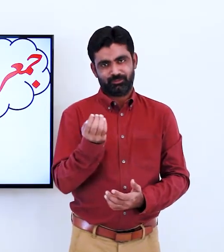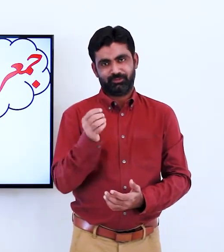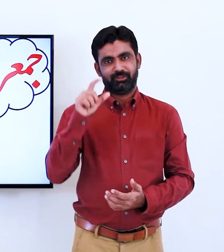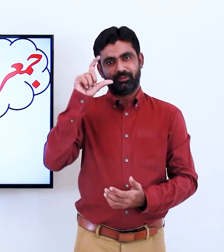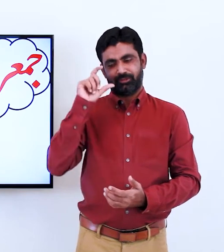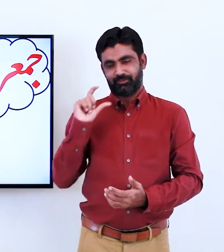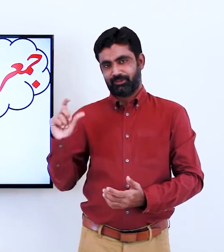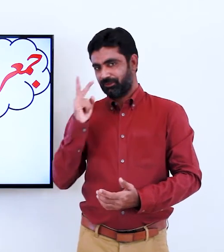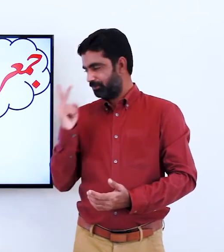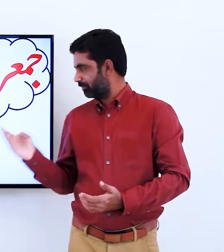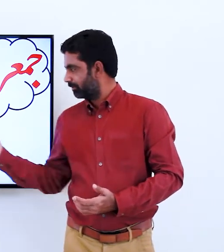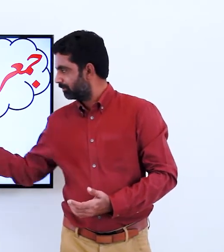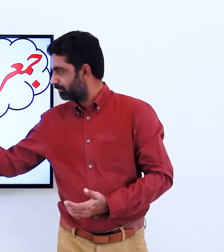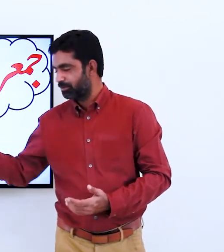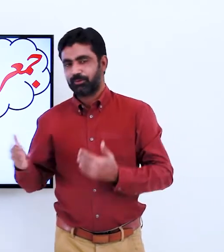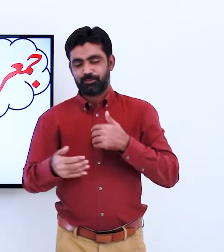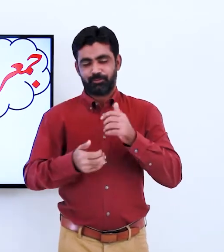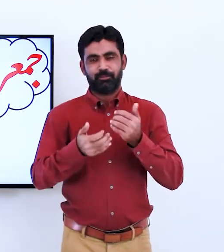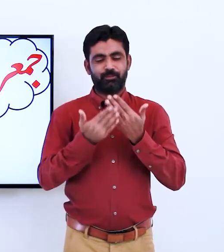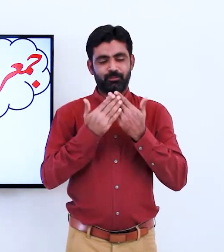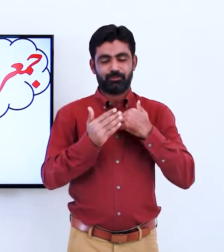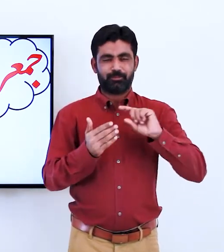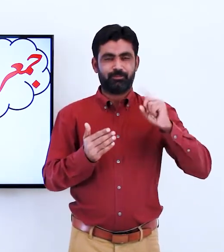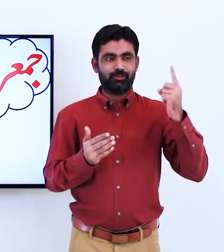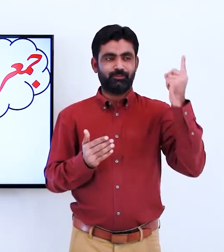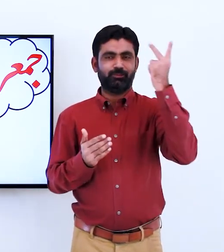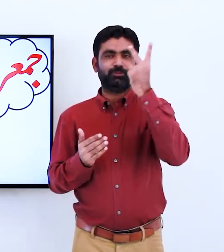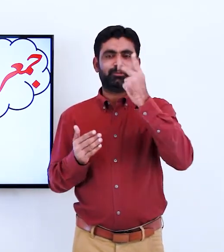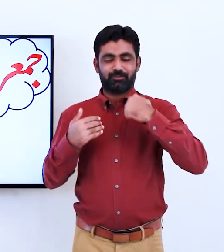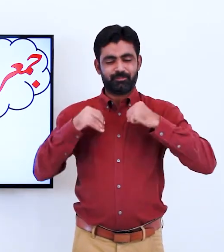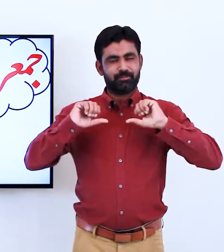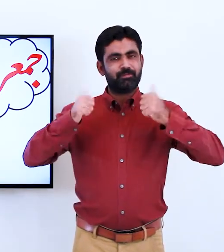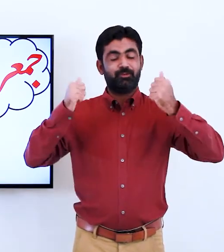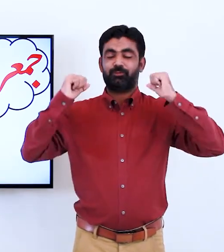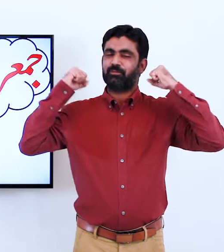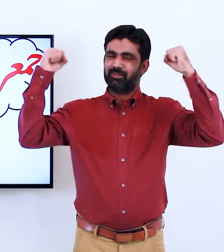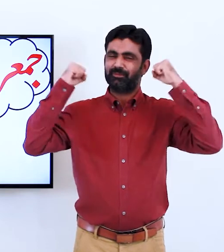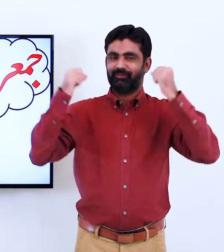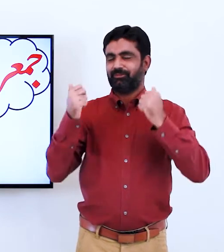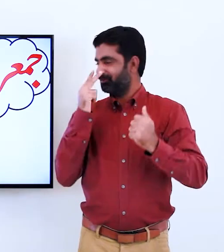जुमेरात, ये देखिए तस्वीर में, इस दिन बच्चे कामयाबी की खुशियां मना रहे हैं।